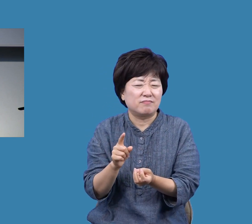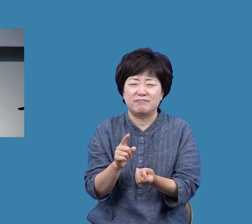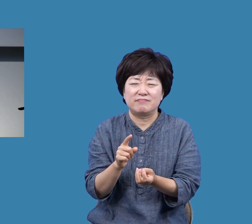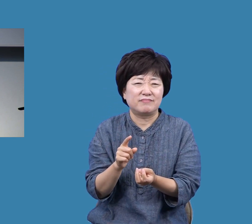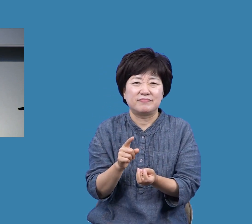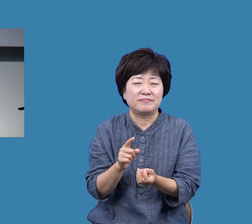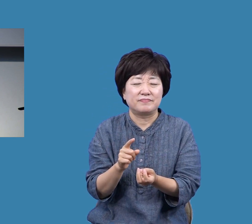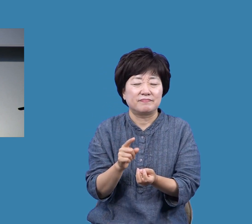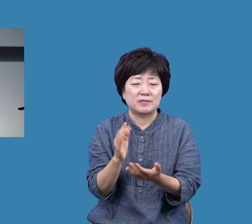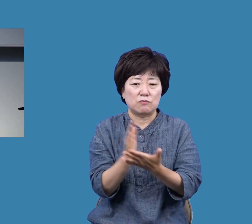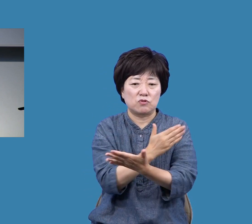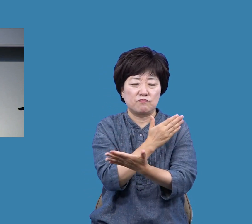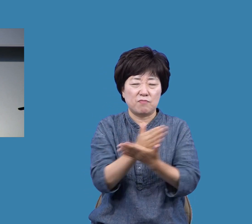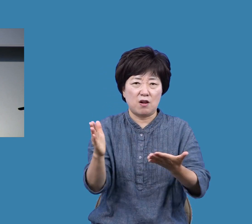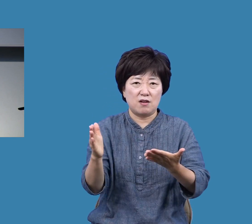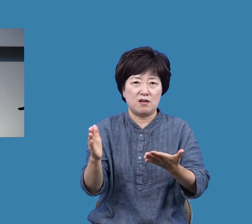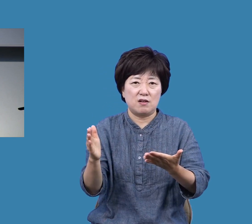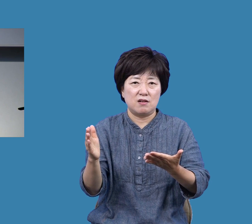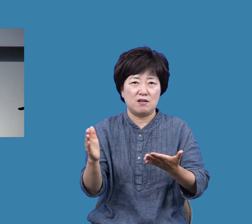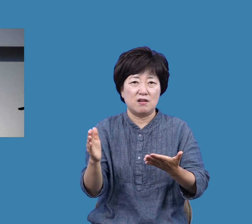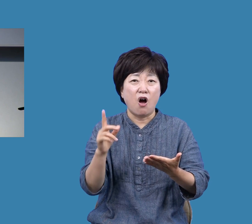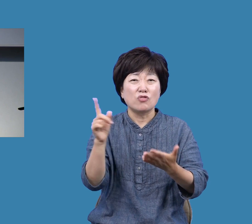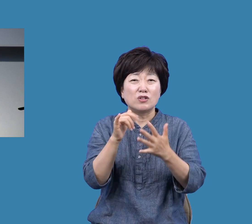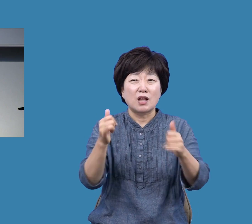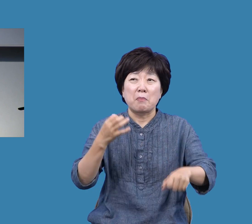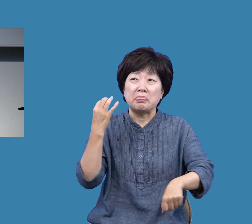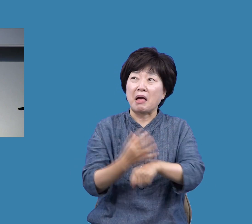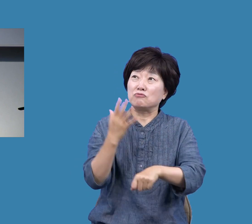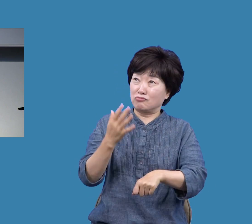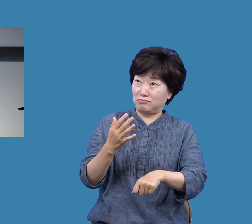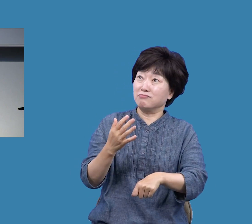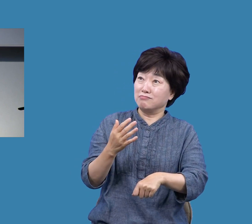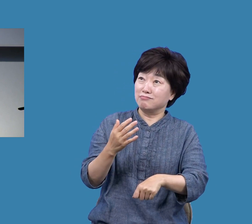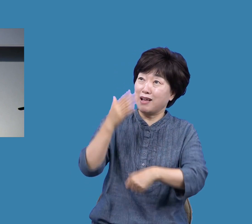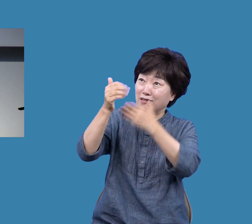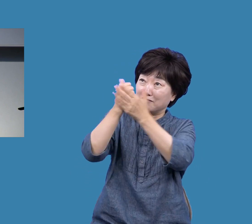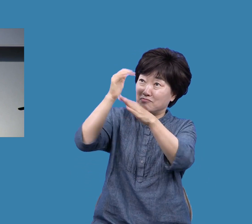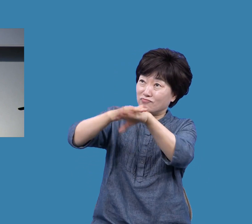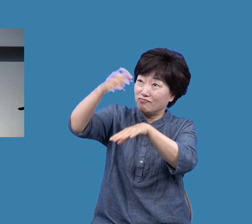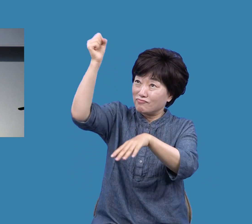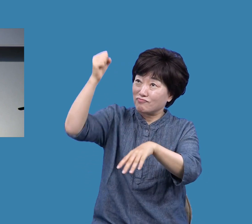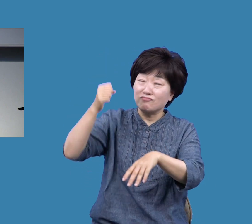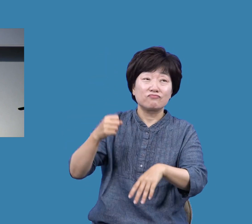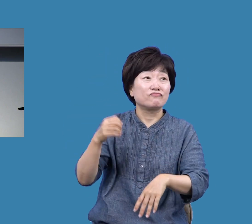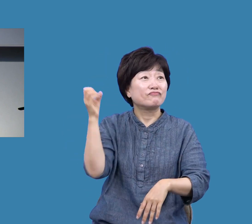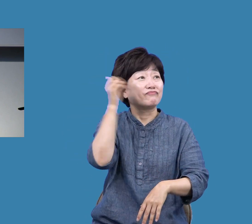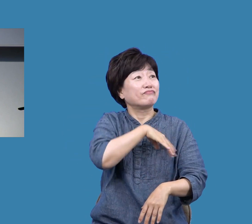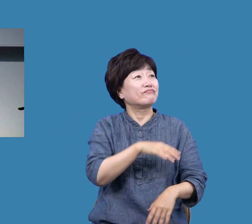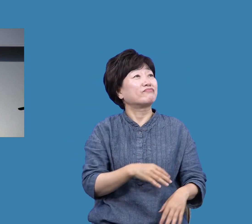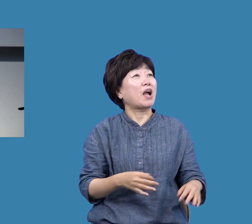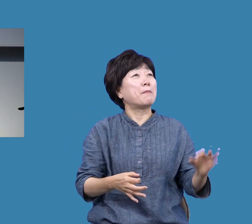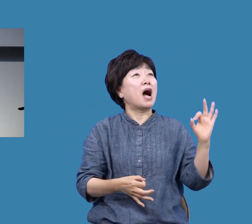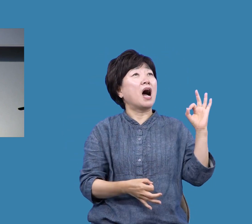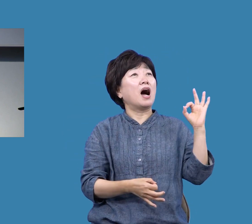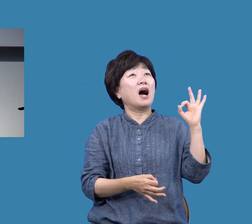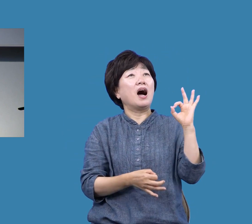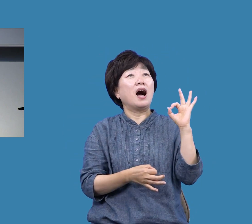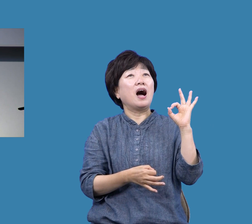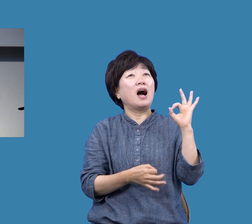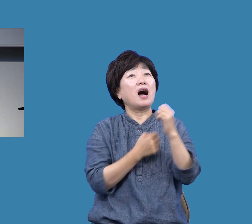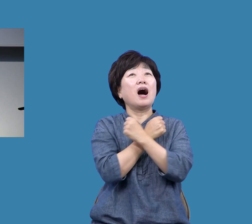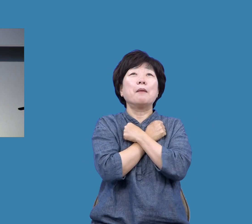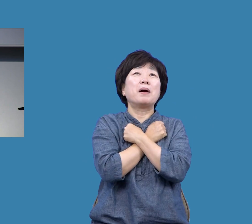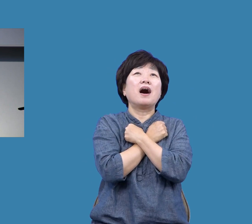그러니까 이것도 분별할 줄 아셔야 돼. 또 어떤 사람들은 그냥 단순하게 하라 그러면 아무것도 안 해. 그러고 일이 안 됐다고 하나님 원망해. 이러는